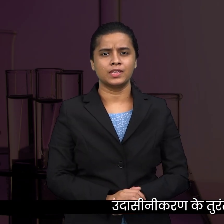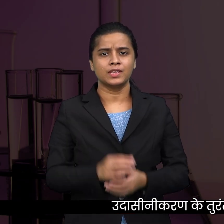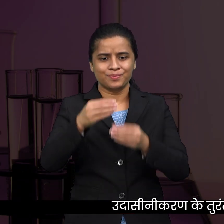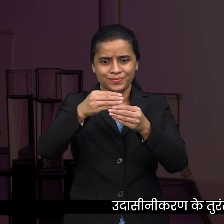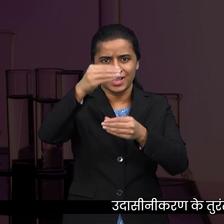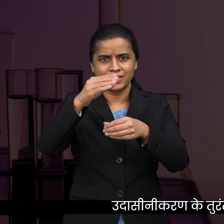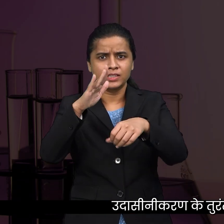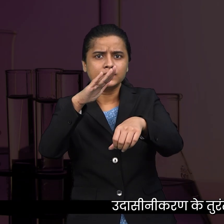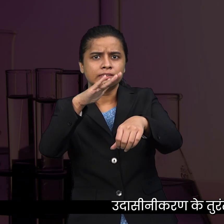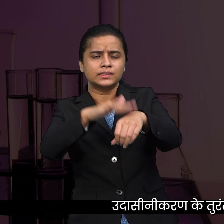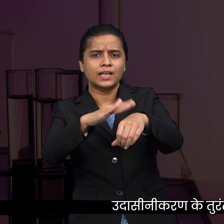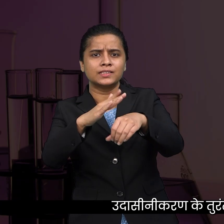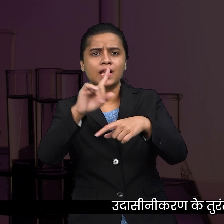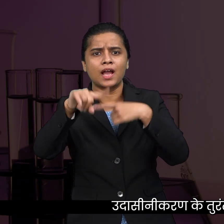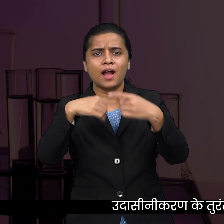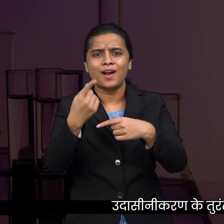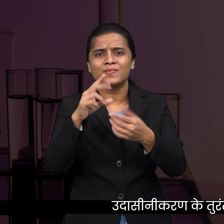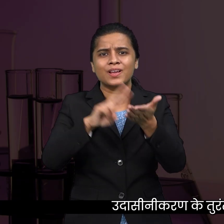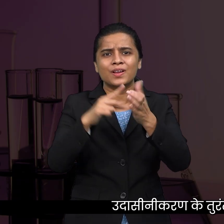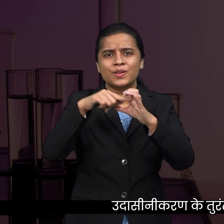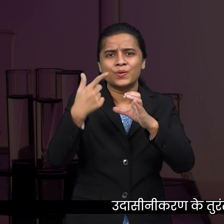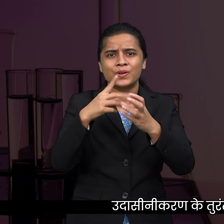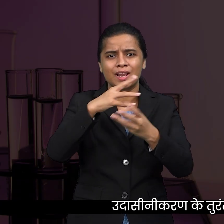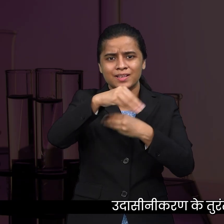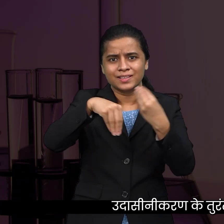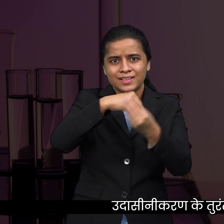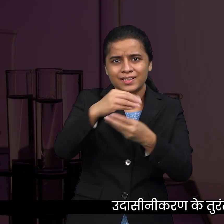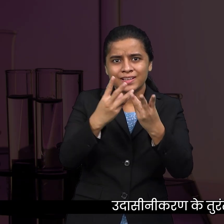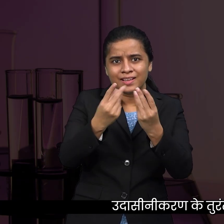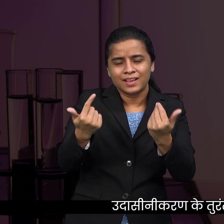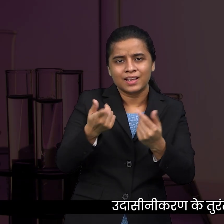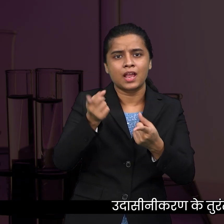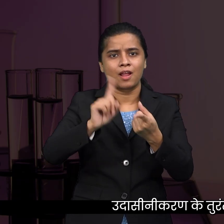उदासीनीकरण के तुरंत बाद परख नली को छू कर देखें।